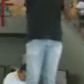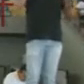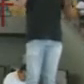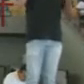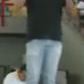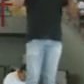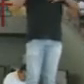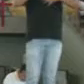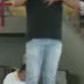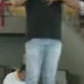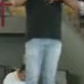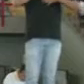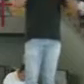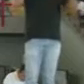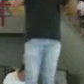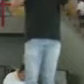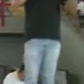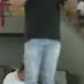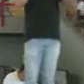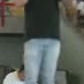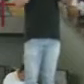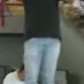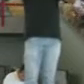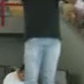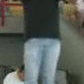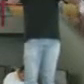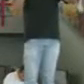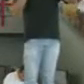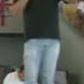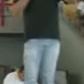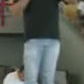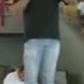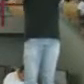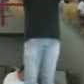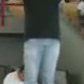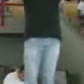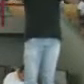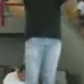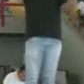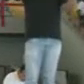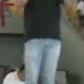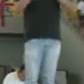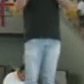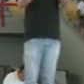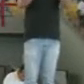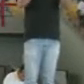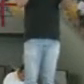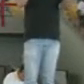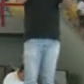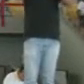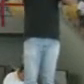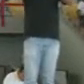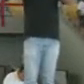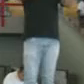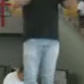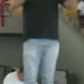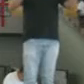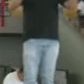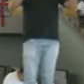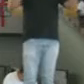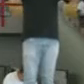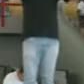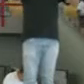com a sensação de que eu fugi ao tema? Como é que eu vou mostrar para esse corretor? Esse corretor, está aqui minha redação. Eu estou